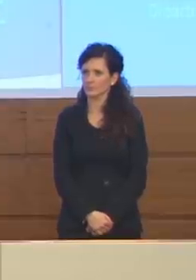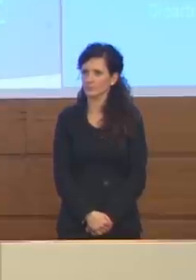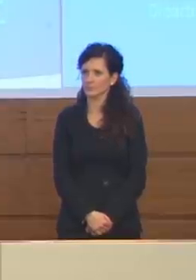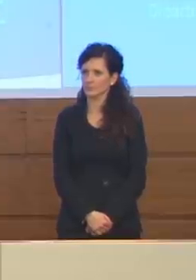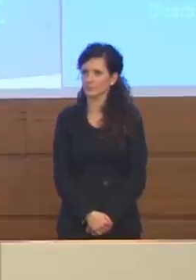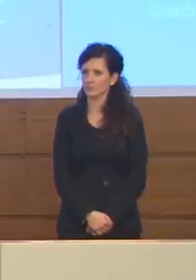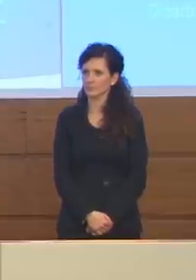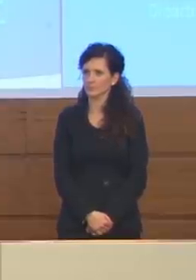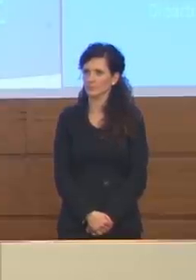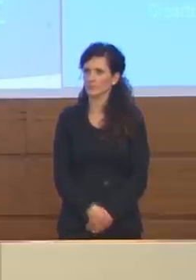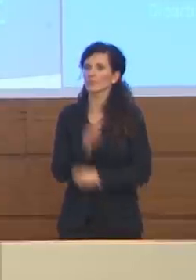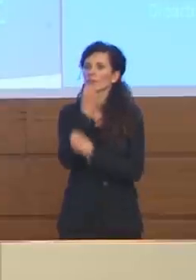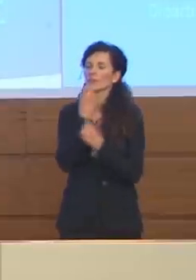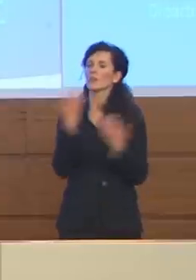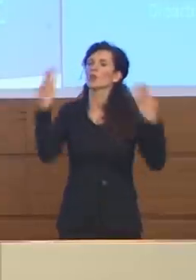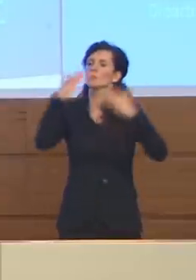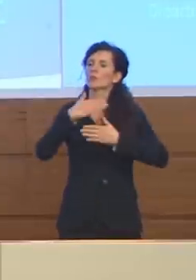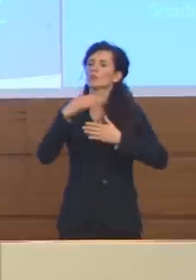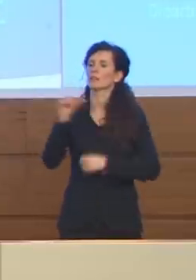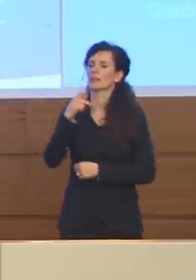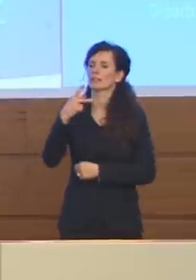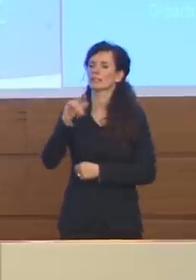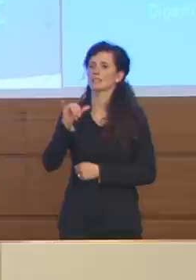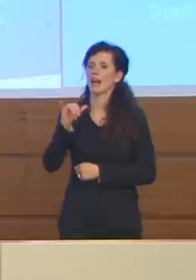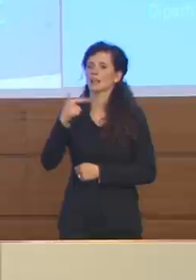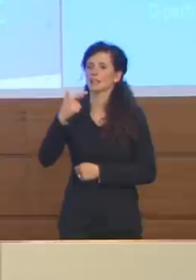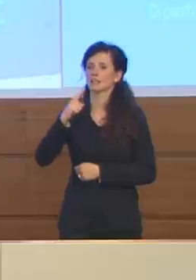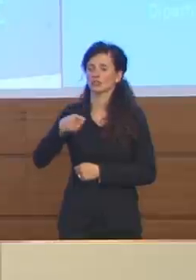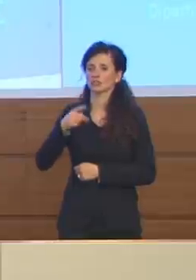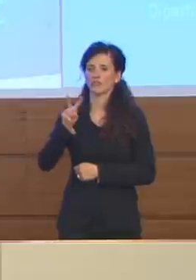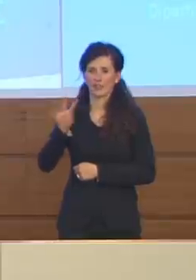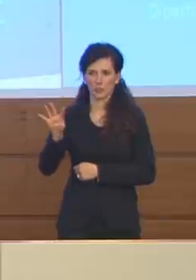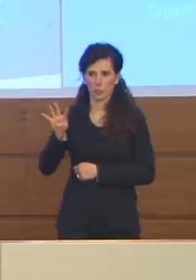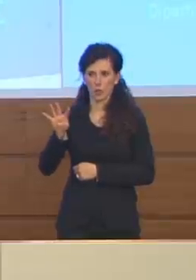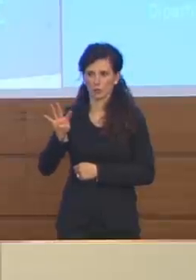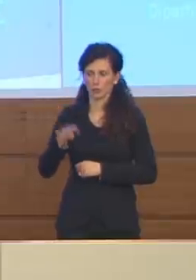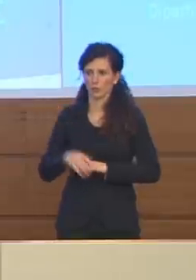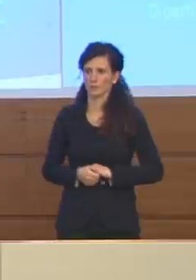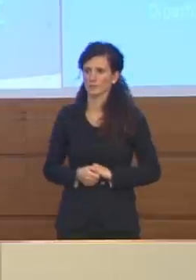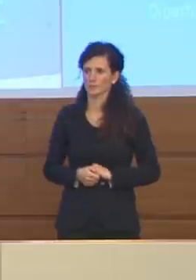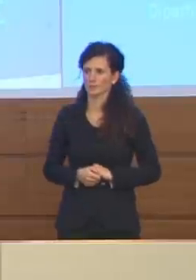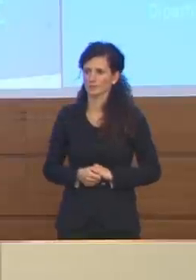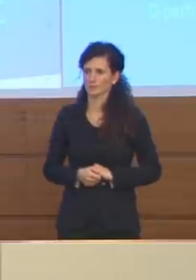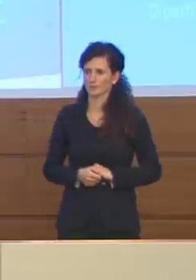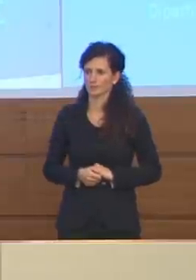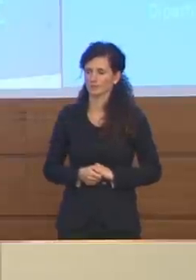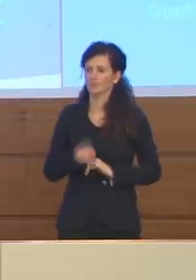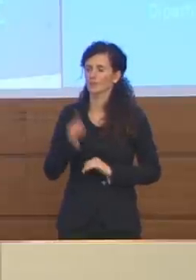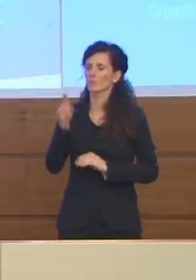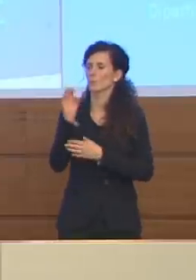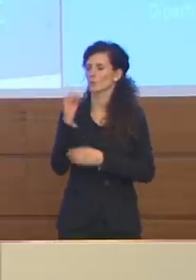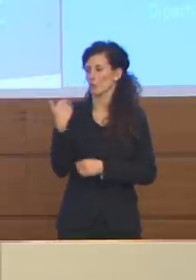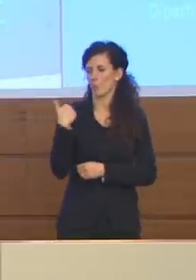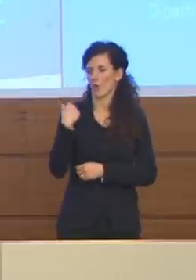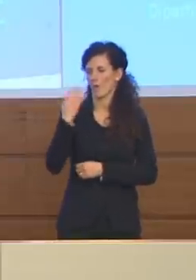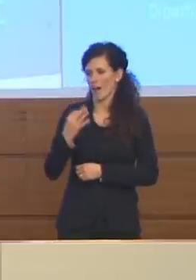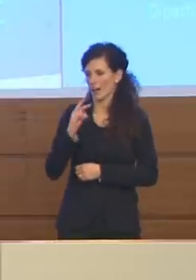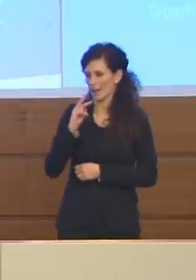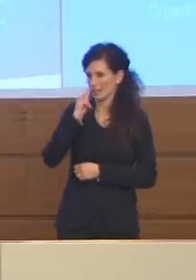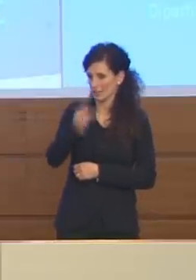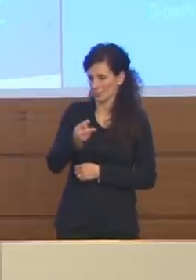buonasera paola motta sky tg24 a integrazione della risposta appena appena data